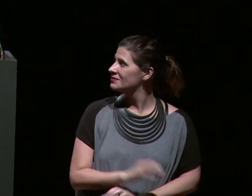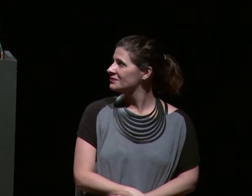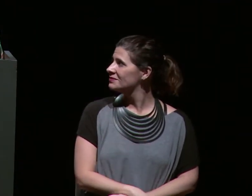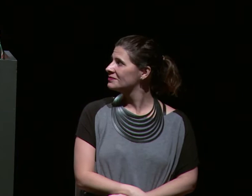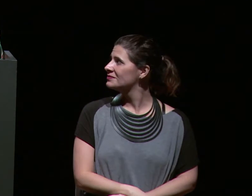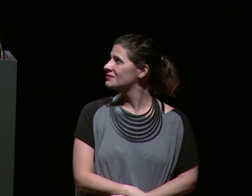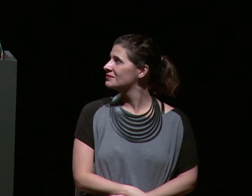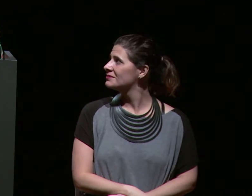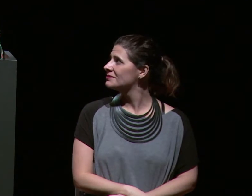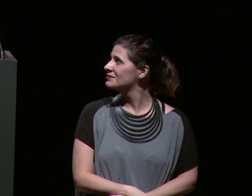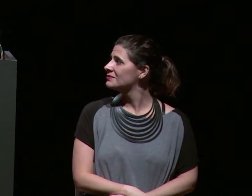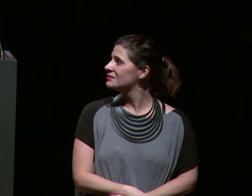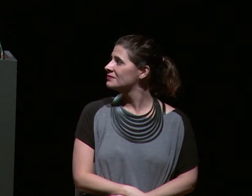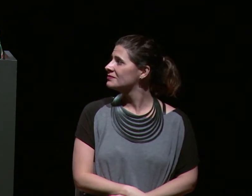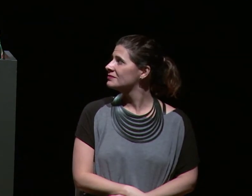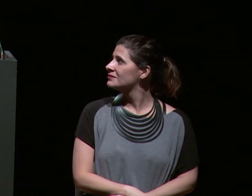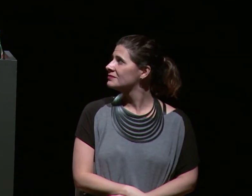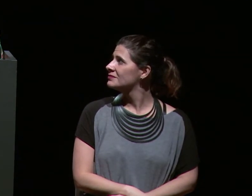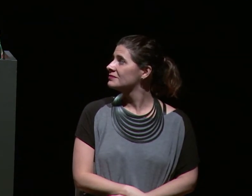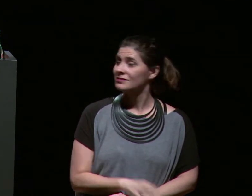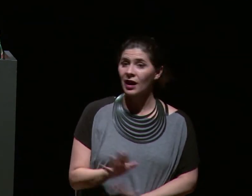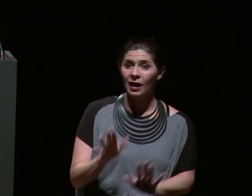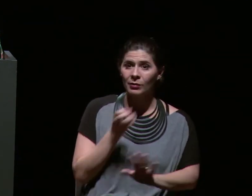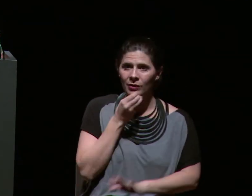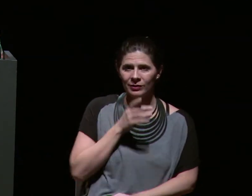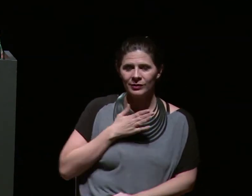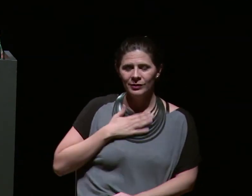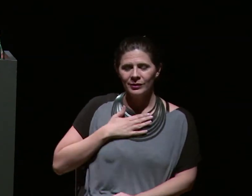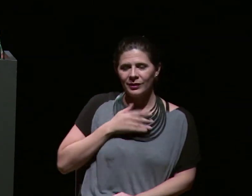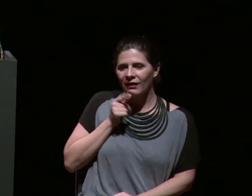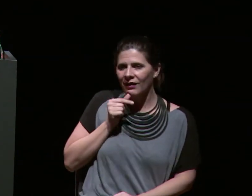Obrigado, hein? É bom que eu beba um pouquinho d'água.